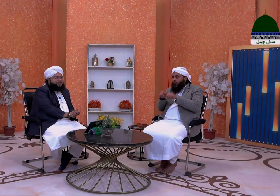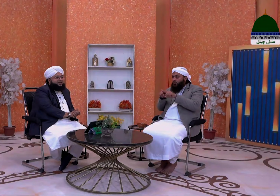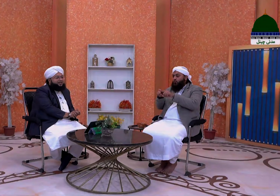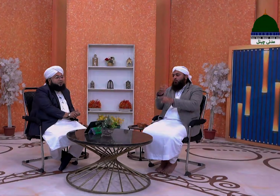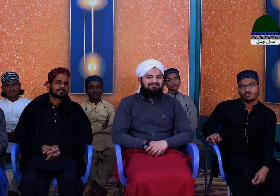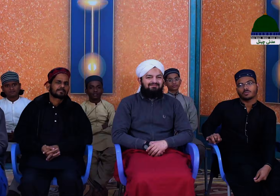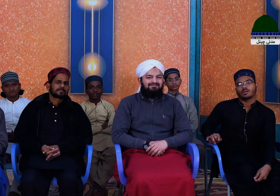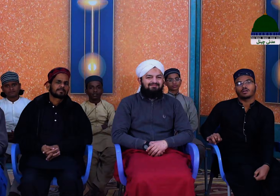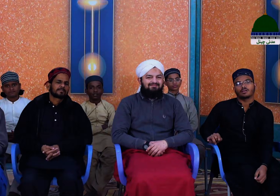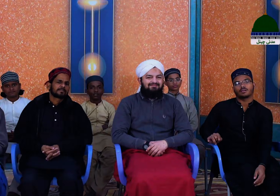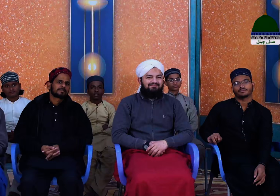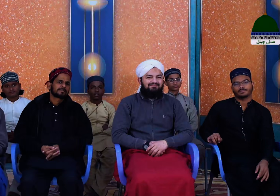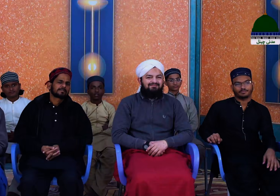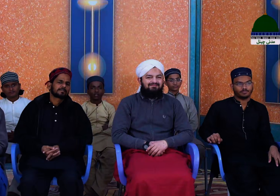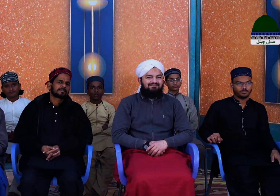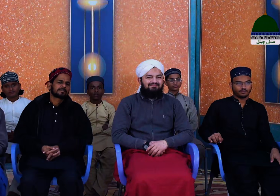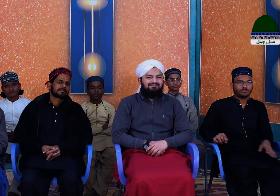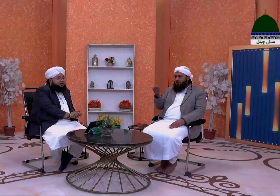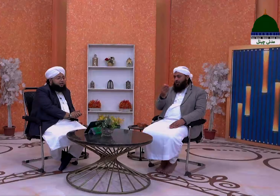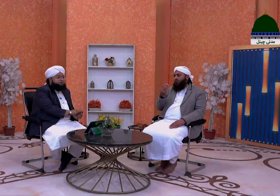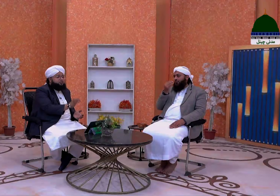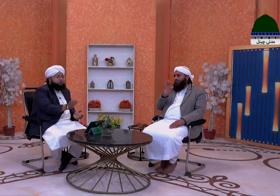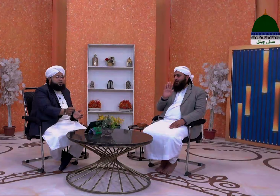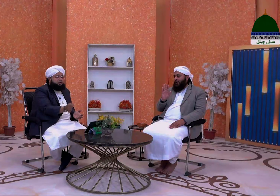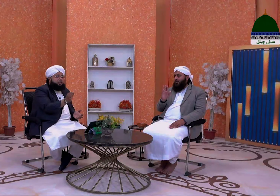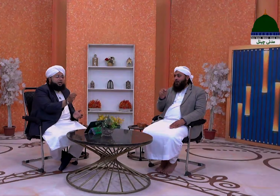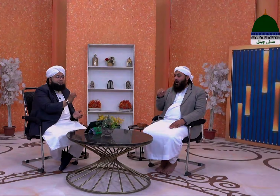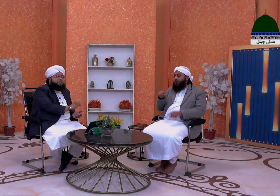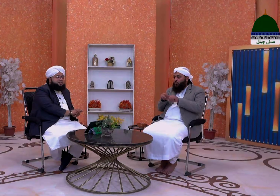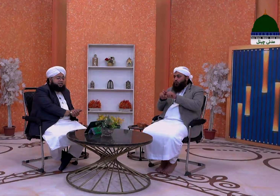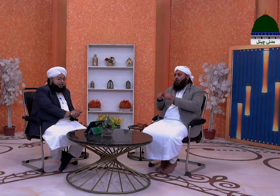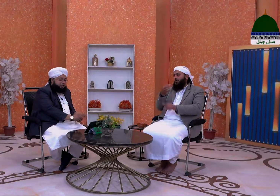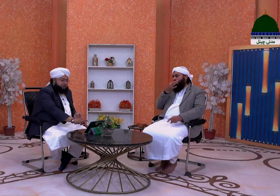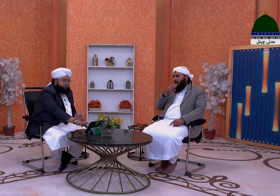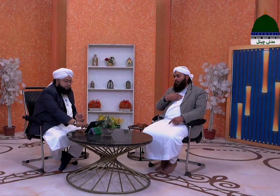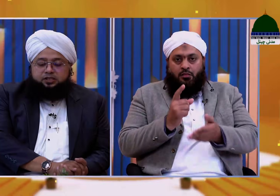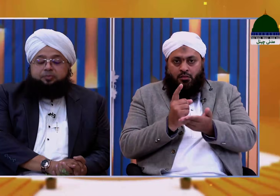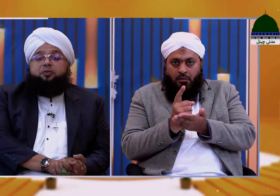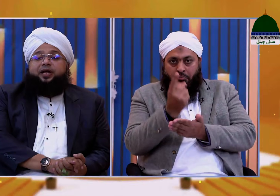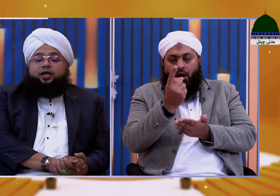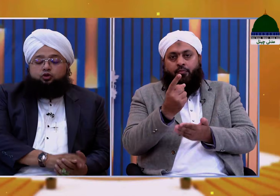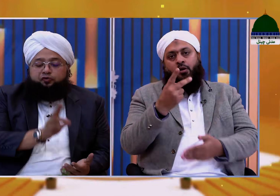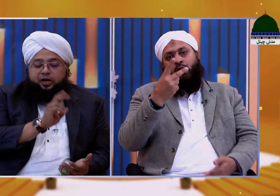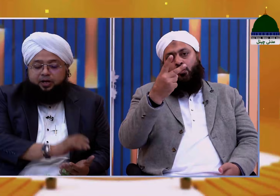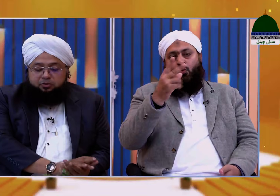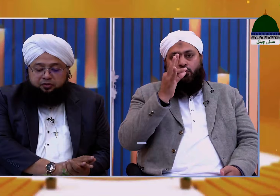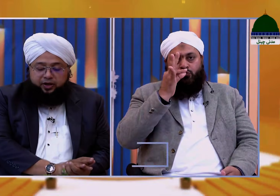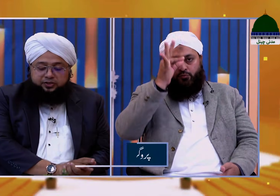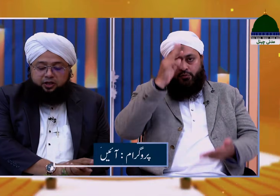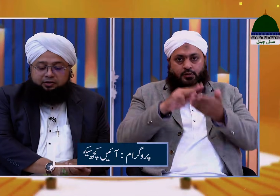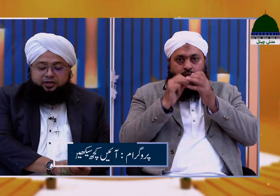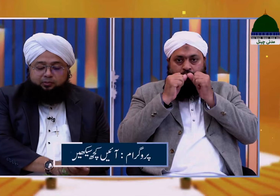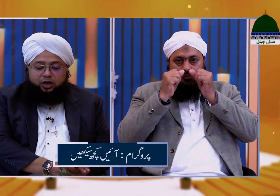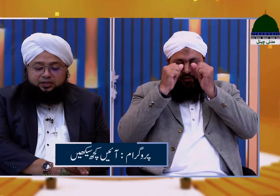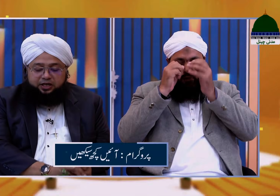پانی پینے کی۔ پانی ہم روزانہ پیتے ہیں، آئیے ہم اس کی سنتیں اور آداب بھی سیکھ لیتے ہیں۔ سب سے پہلے دو فرامین مصطفیٰ